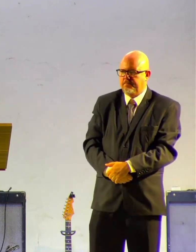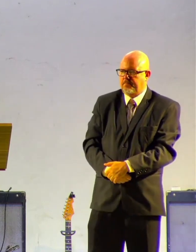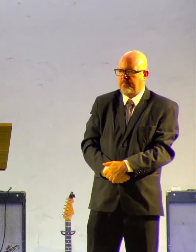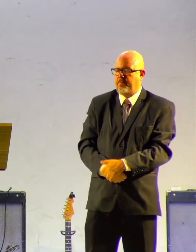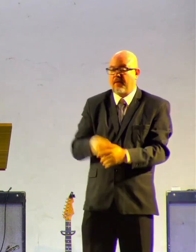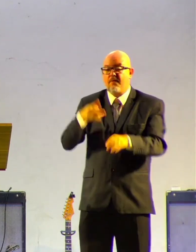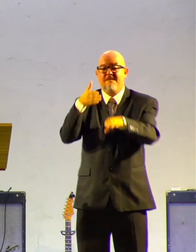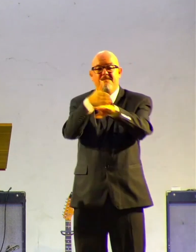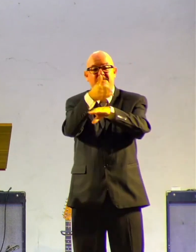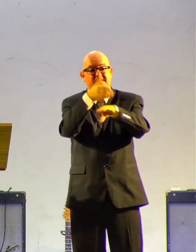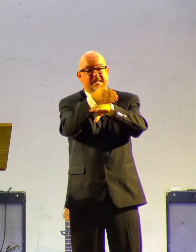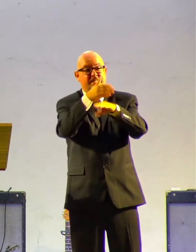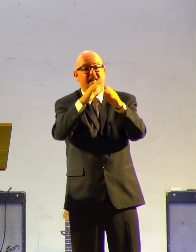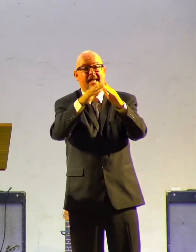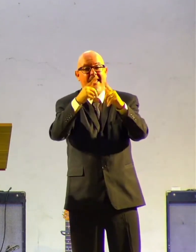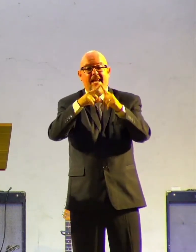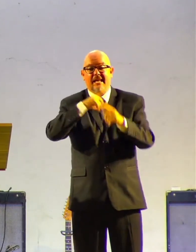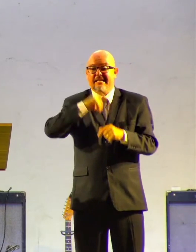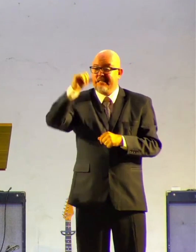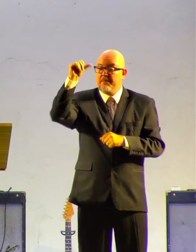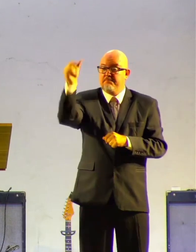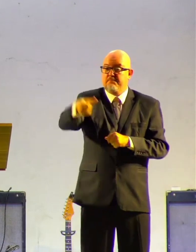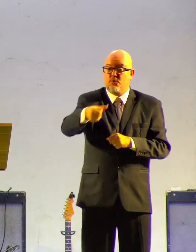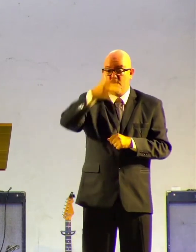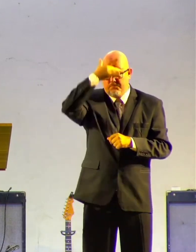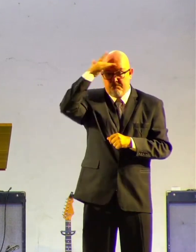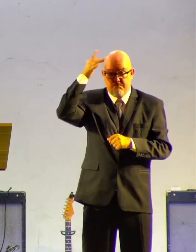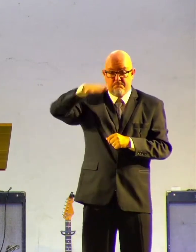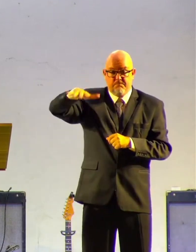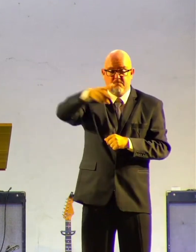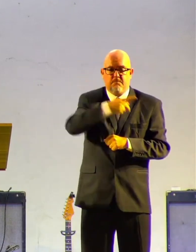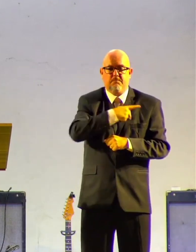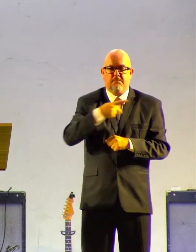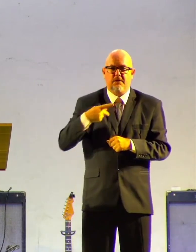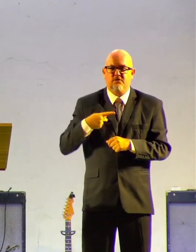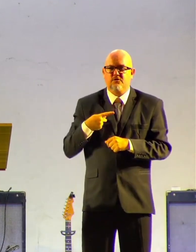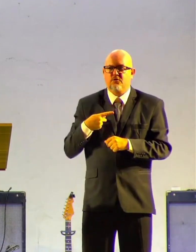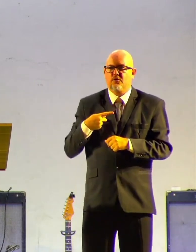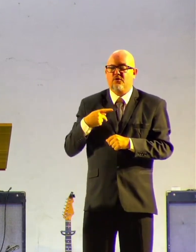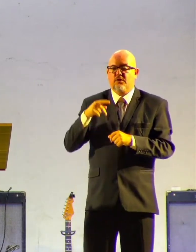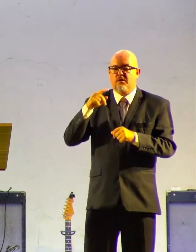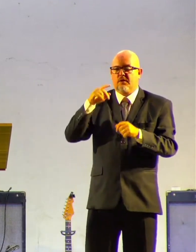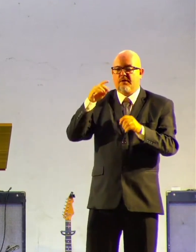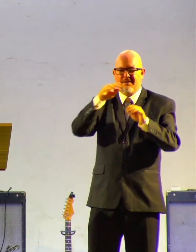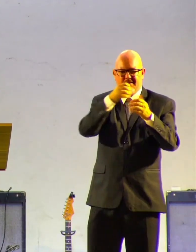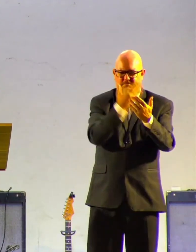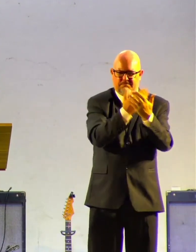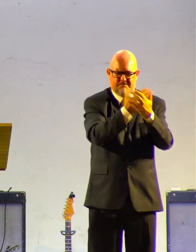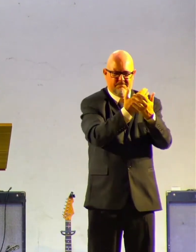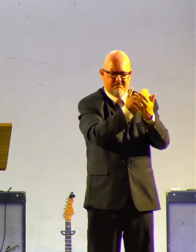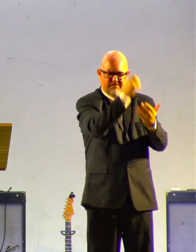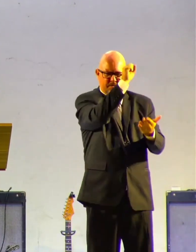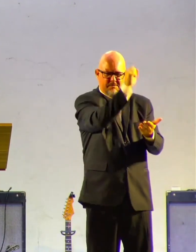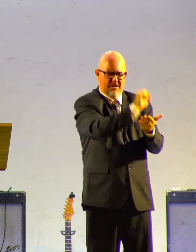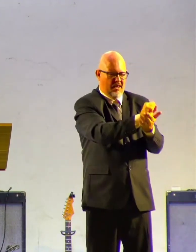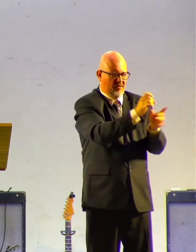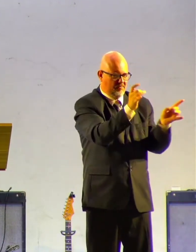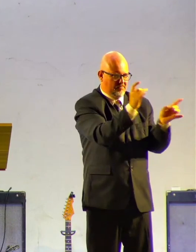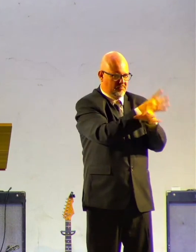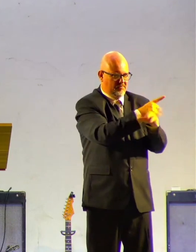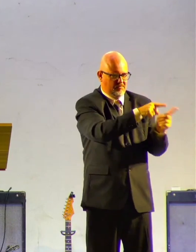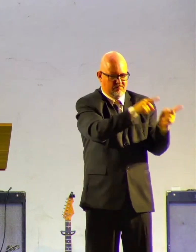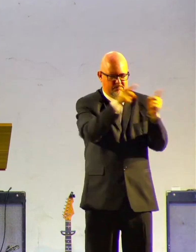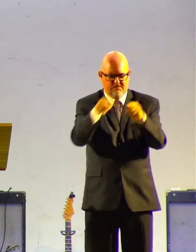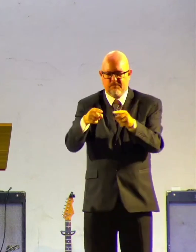Fui visitar uma igreja, a igreja tinha 6 mil membros, o pastor tinha saído do seminário, da academia, para plantar uma